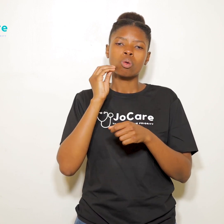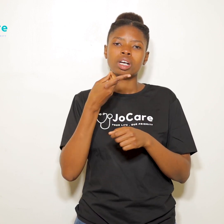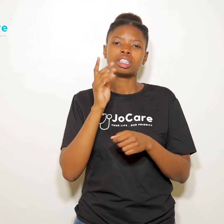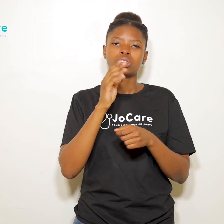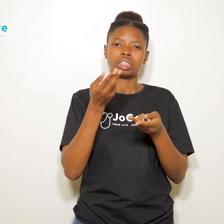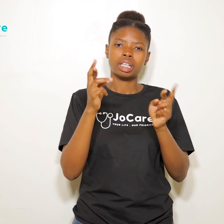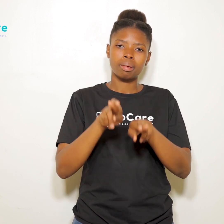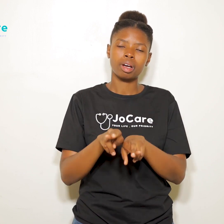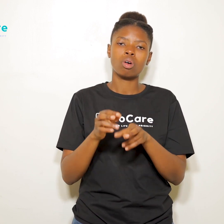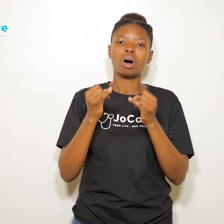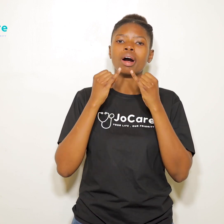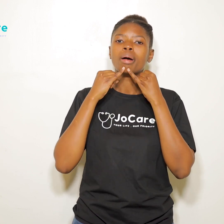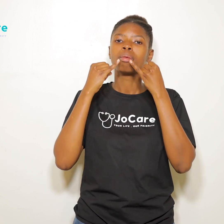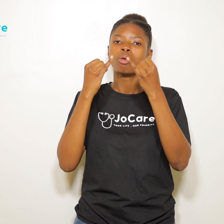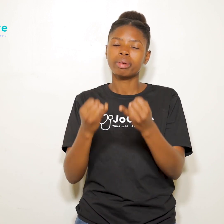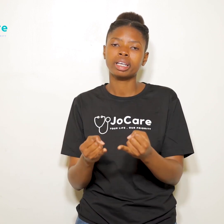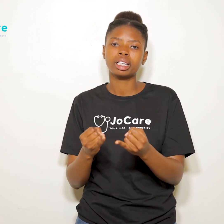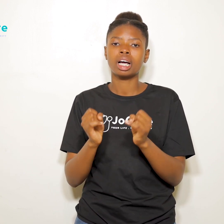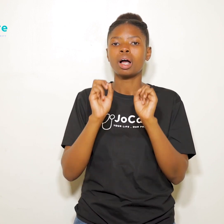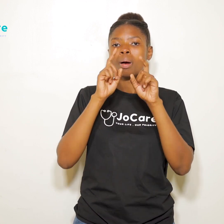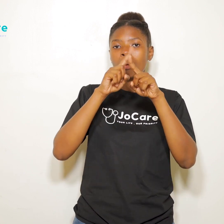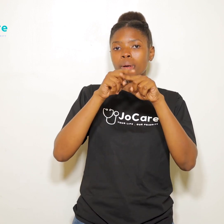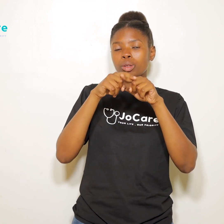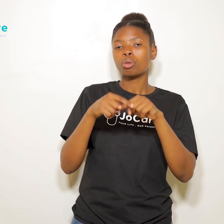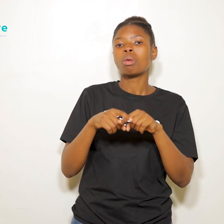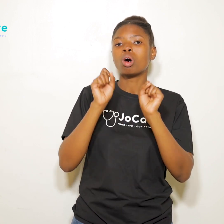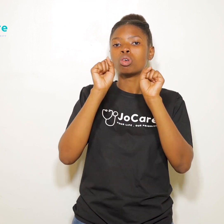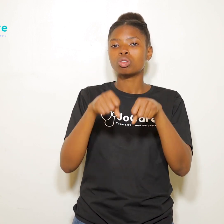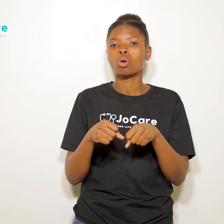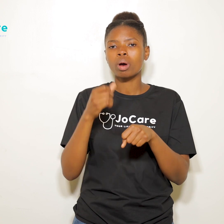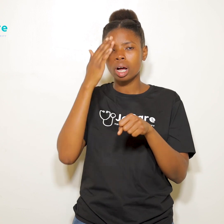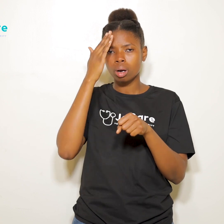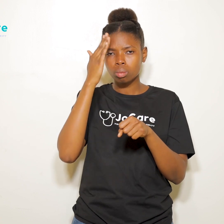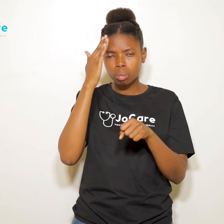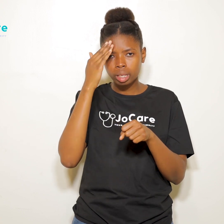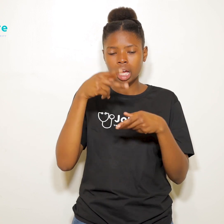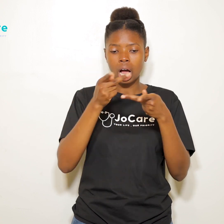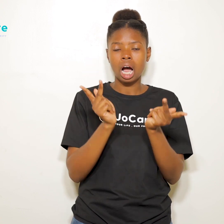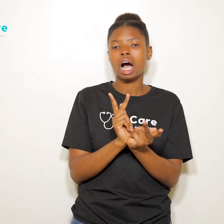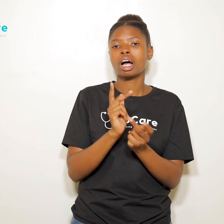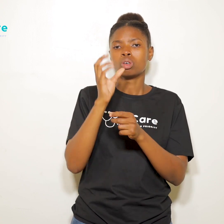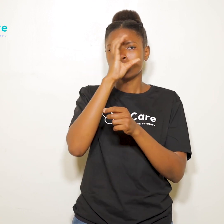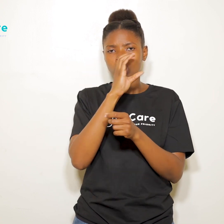yabikurikiranye, bituma ubasha kumenya aho ushakira umuti w'ikibazo kiramutse gihari.